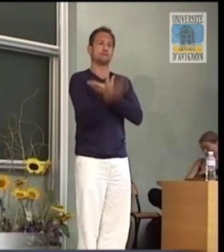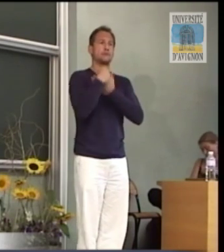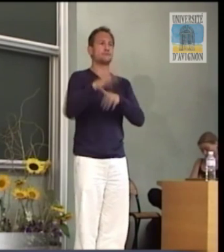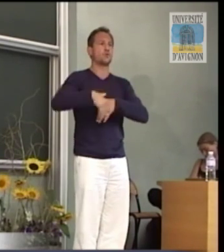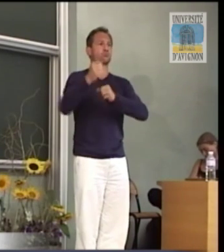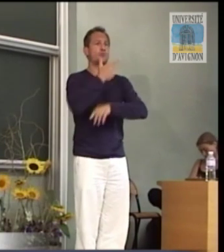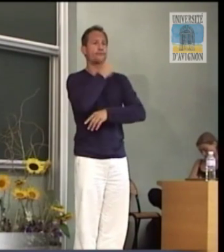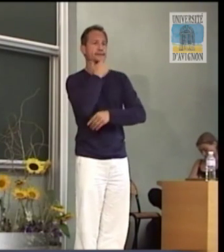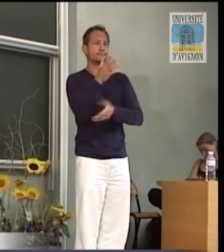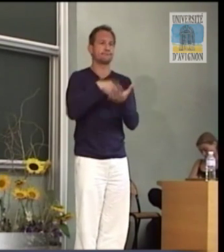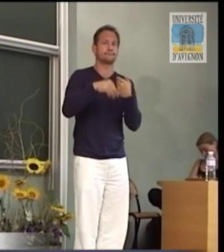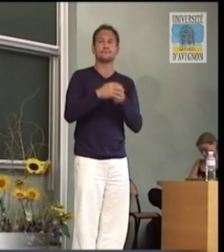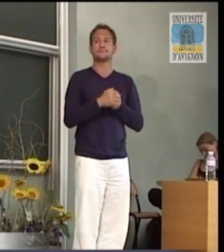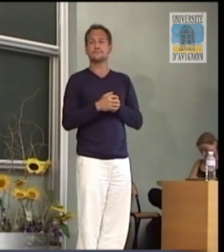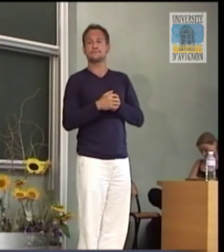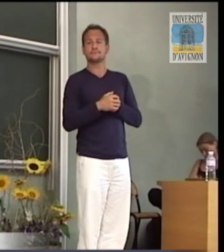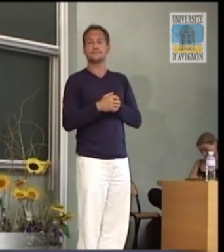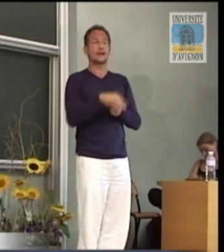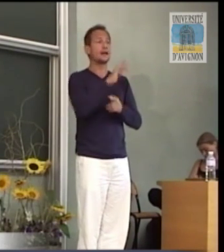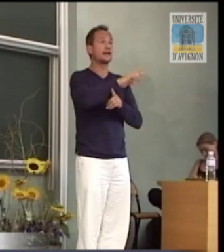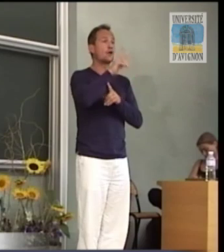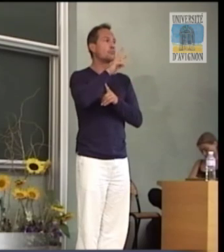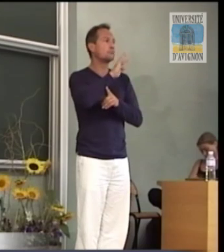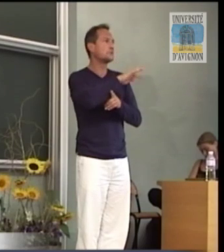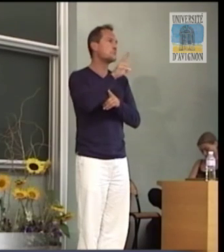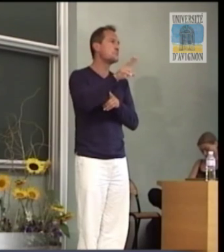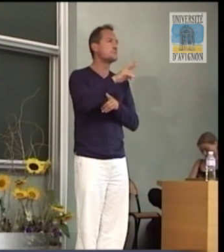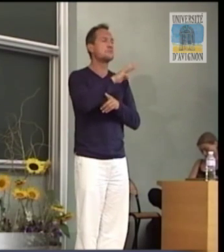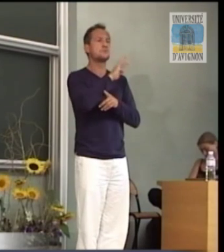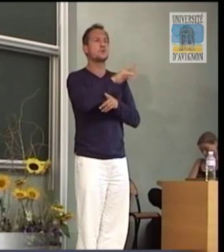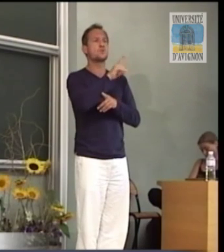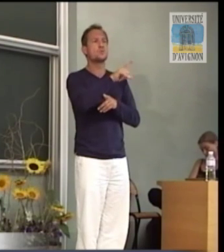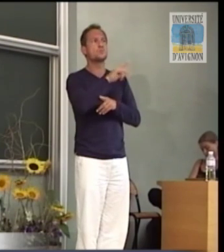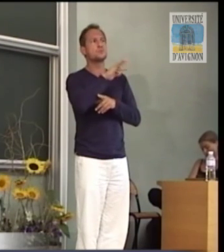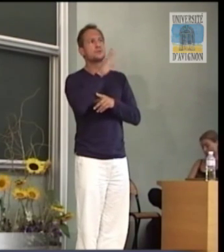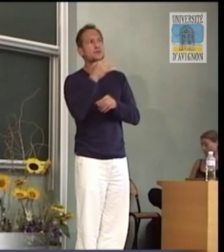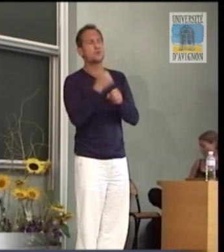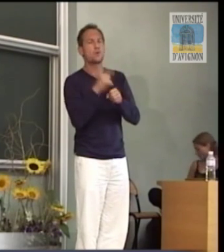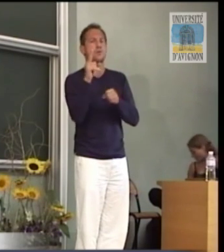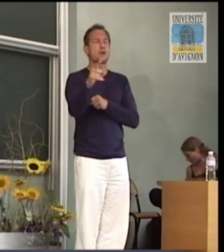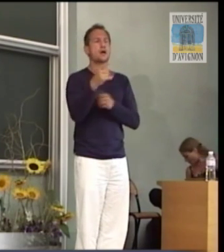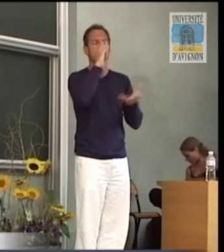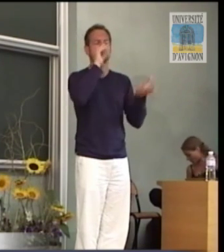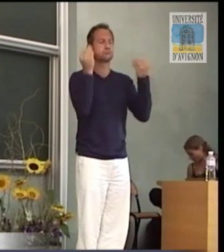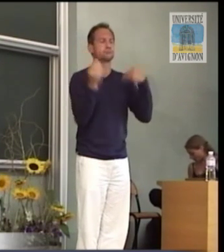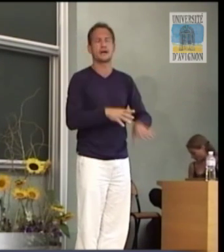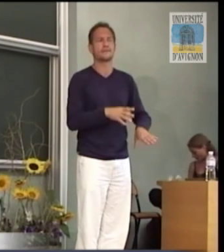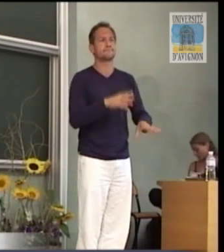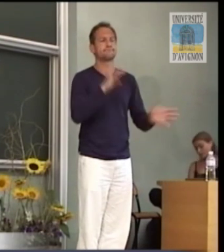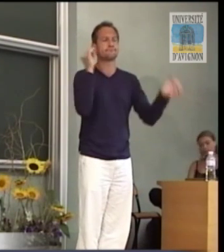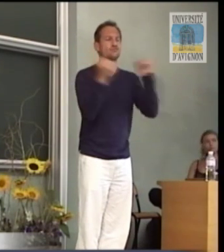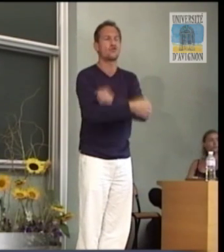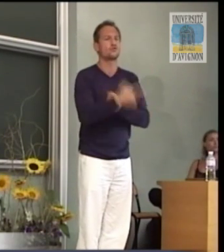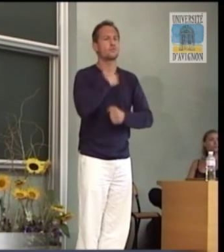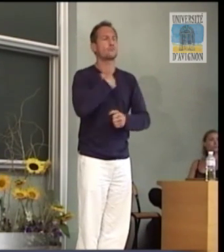c'est souvent vers les 42-45 ans qu'on voit que ces publics remettent à plat complètement les choses et se rendent compte que ce n'est pas ce qu'ils voulaient